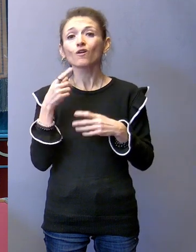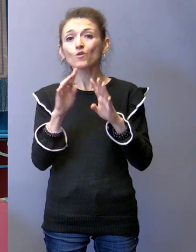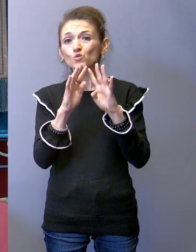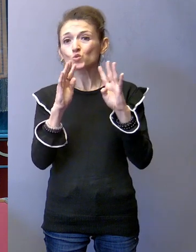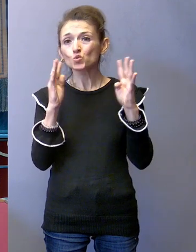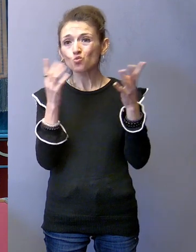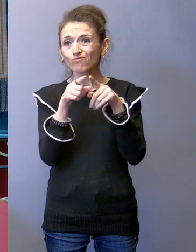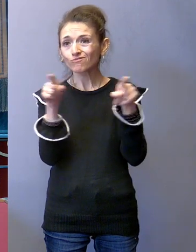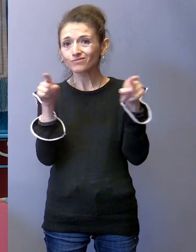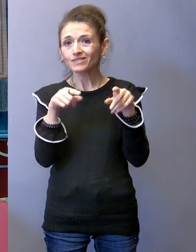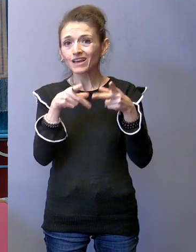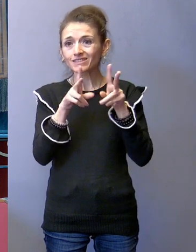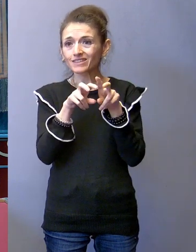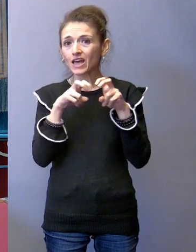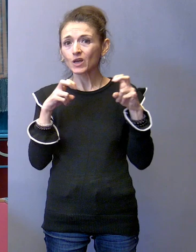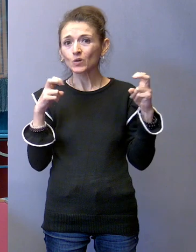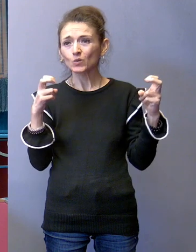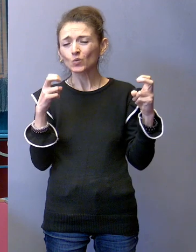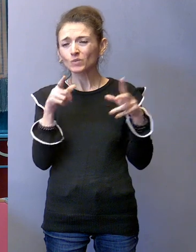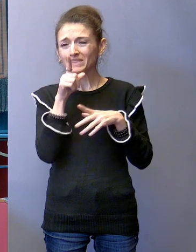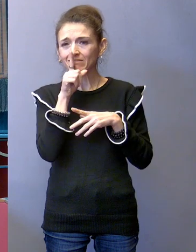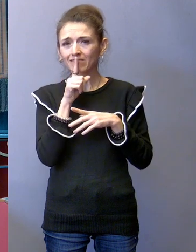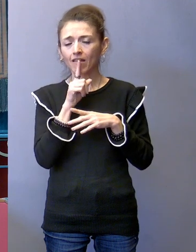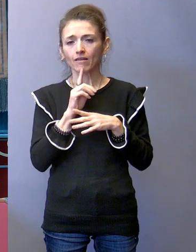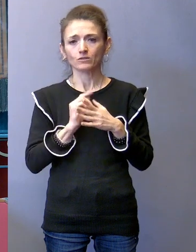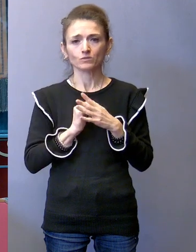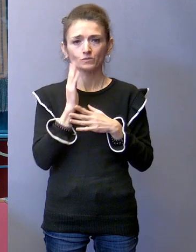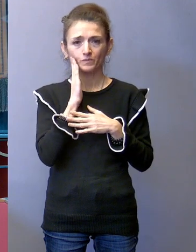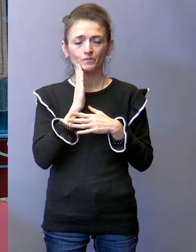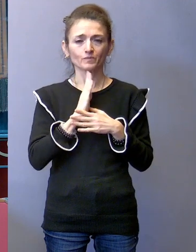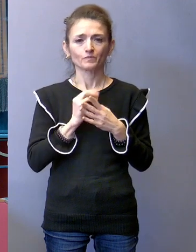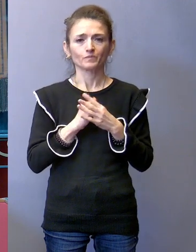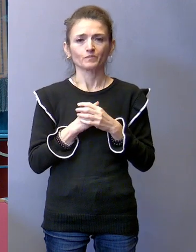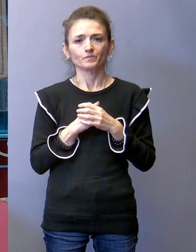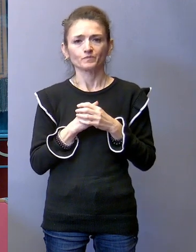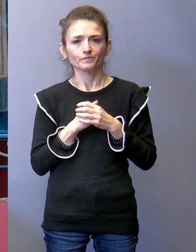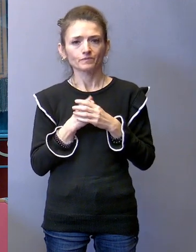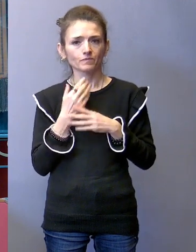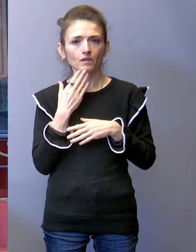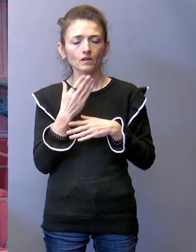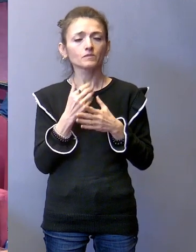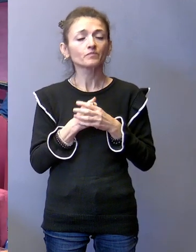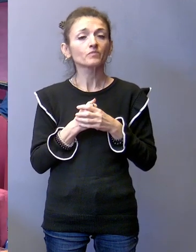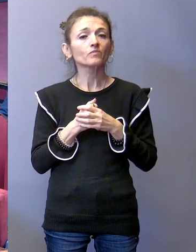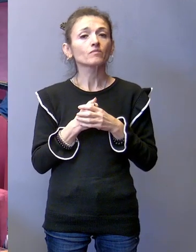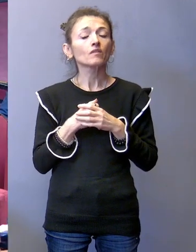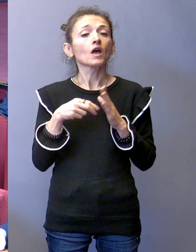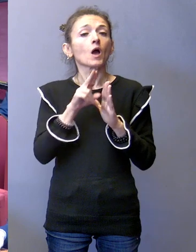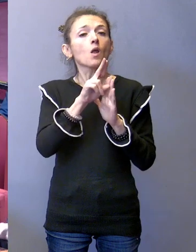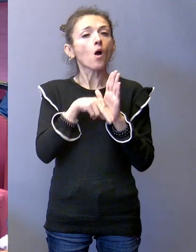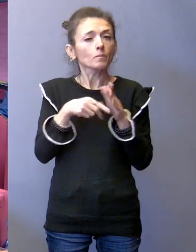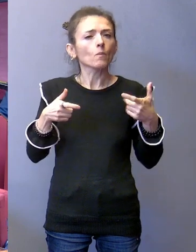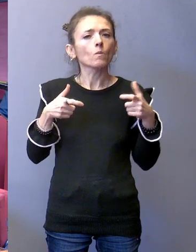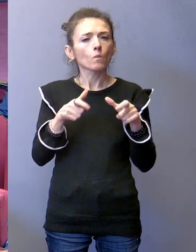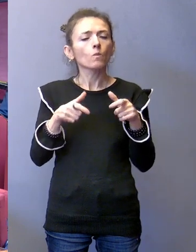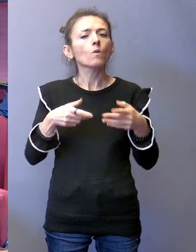giunta per cortesia un po' più di silenzio Grazie considerato che la normativa sulle